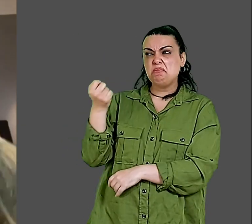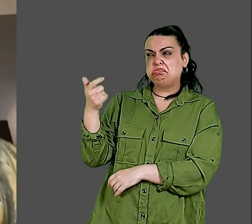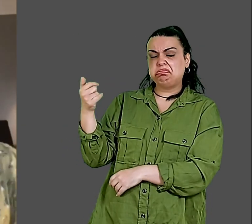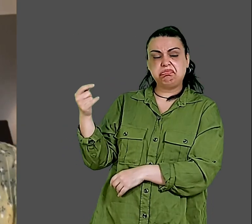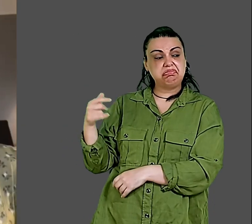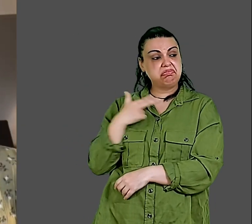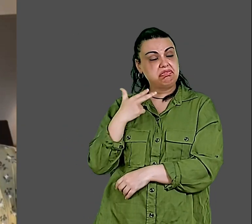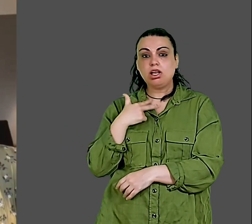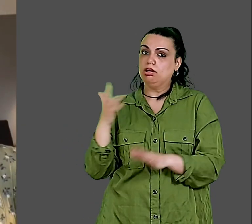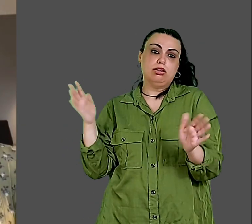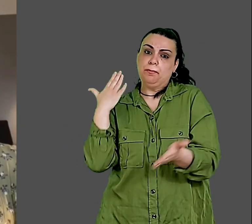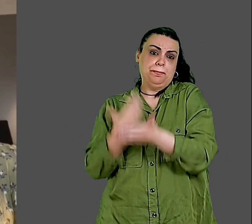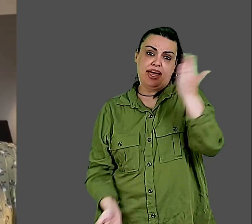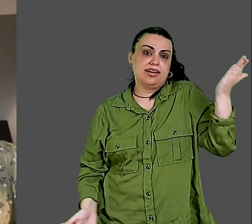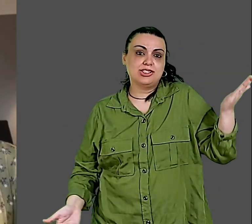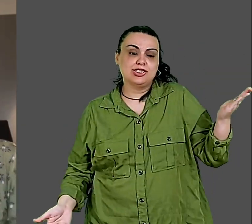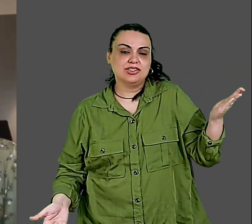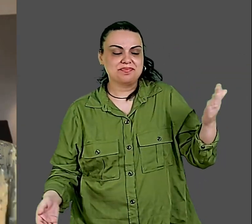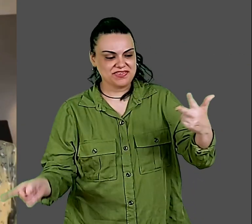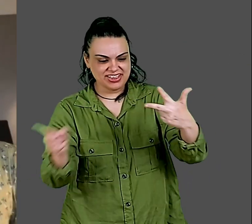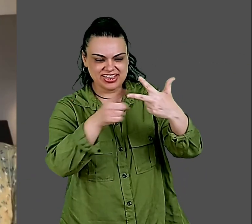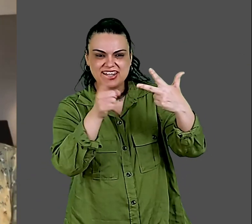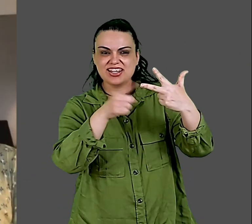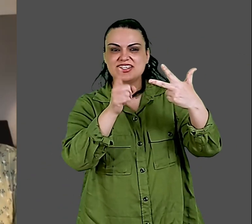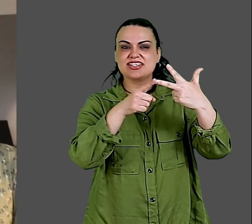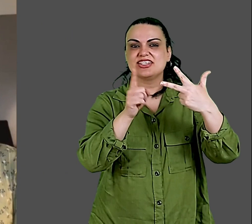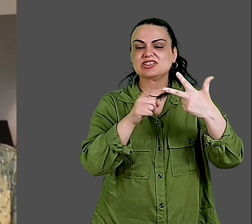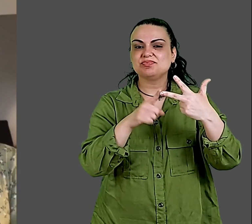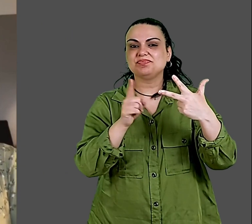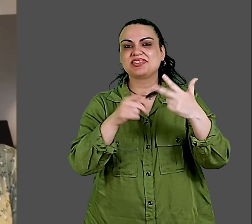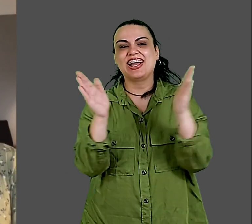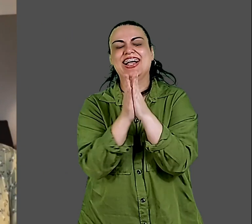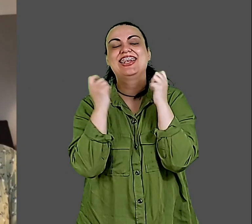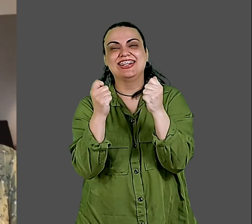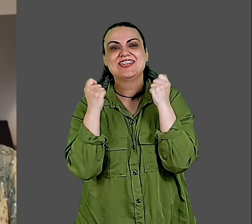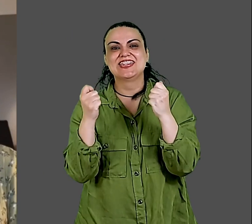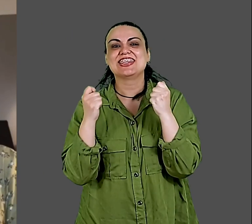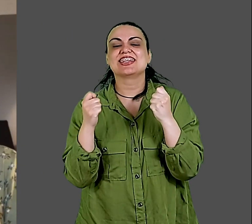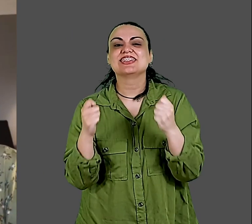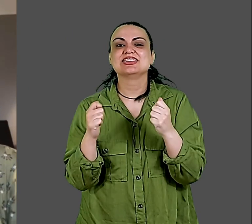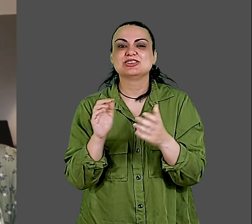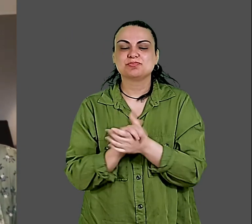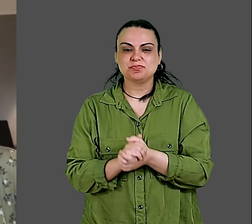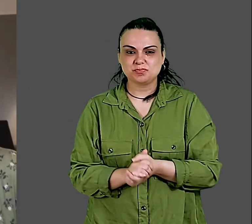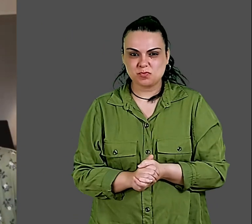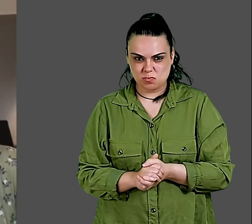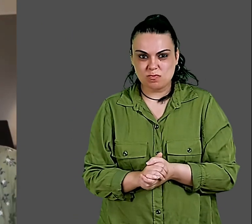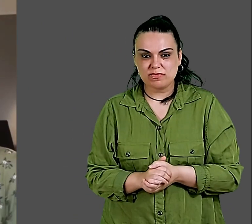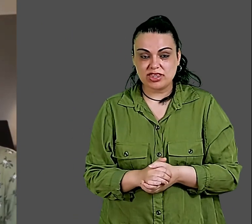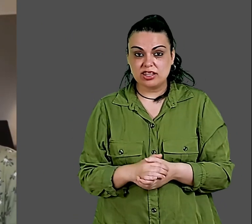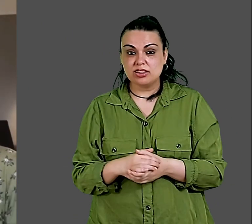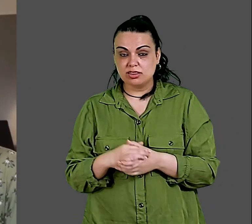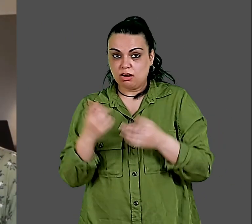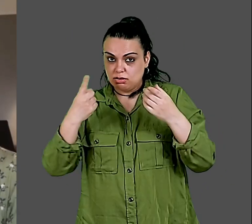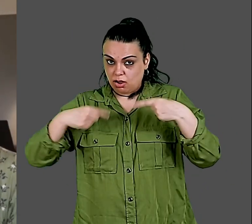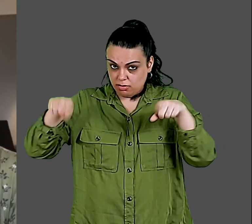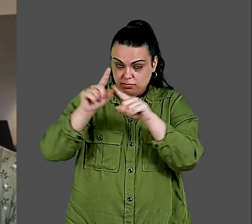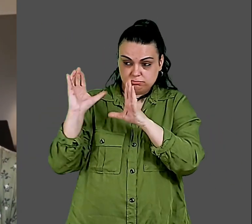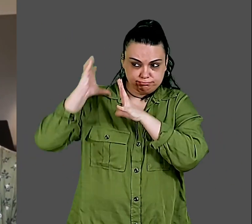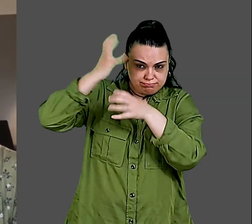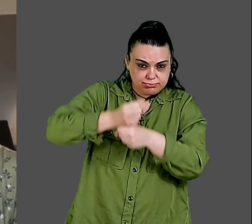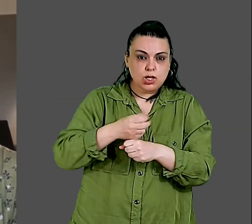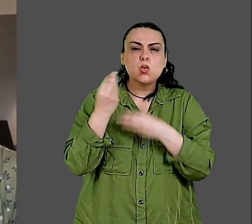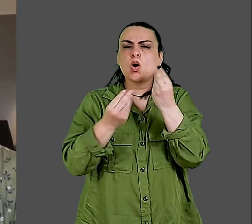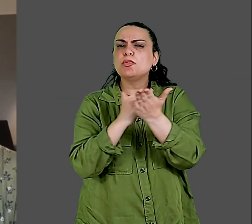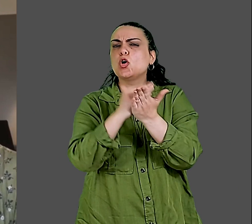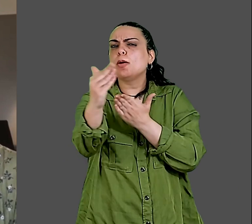conseguir manifestar isso sobre a vida das outras pessoas. Tópico 3. Eita! Aleluia! Recapitulando o título, tá, gente?